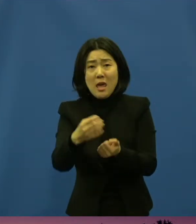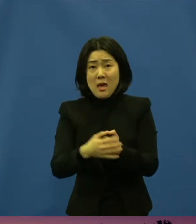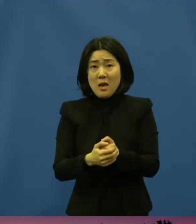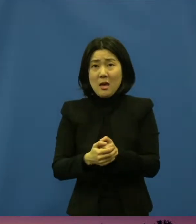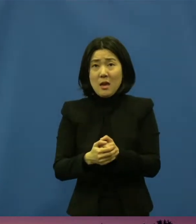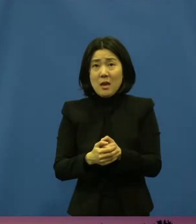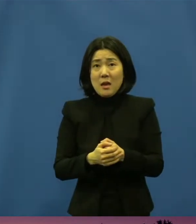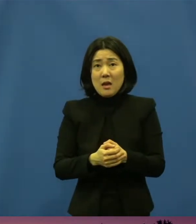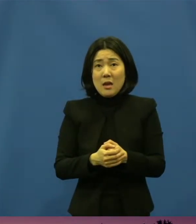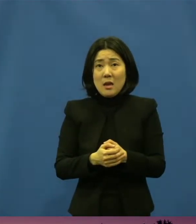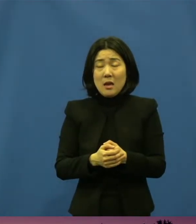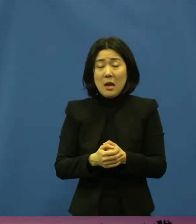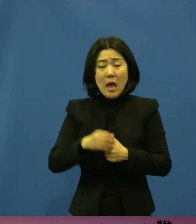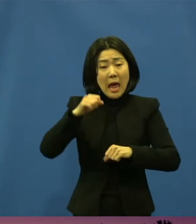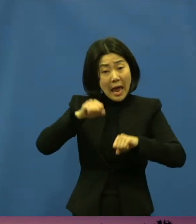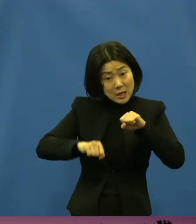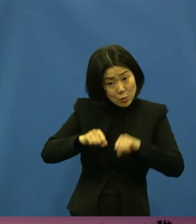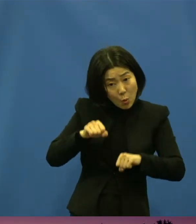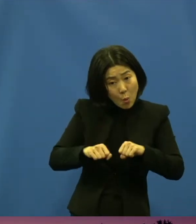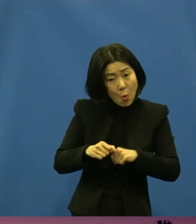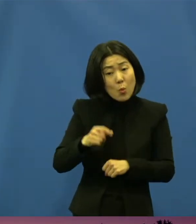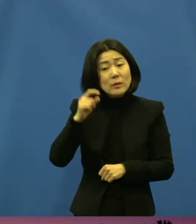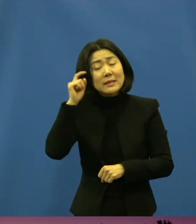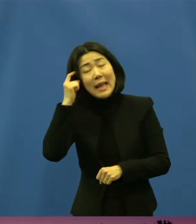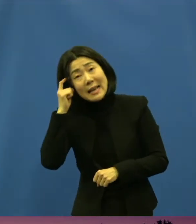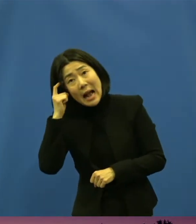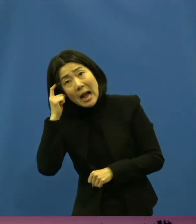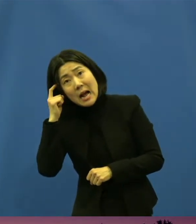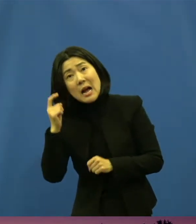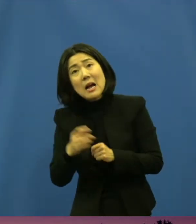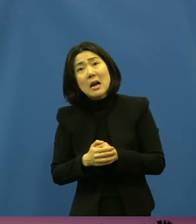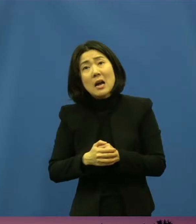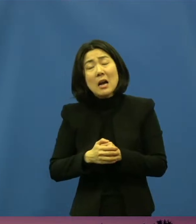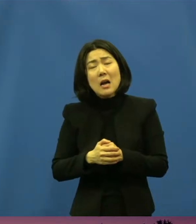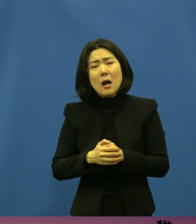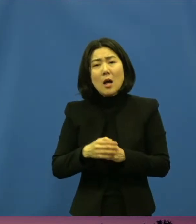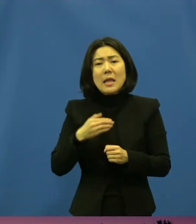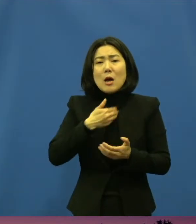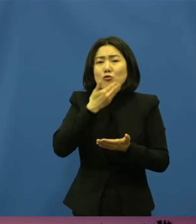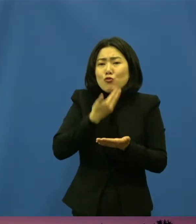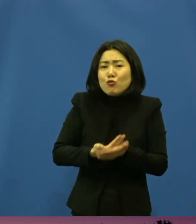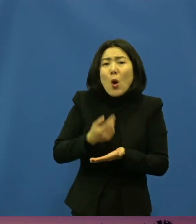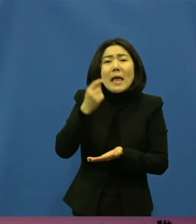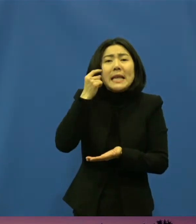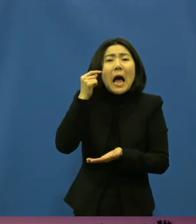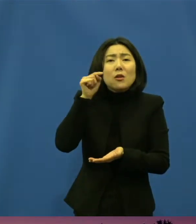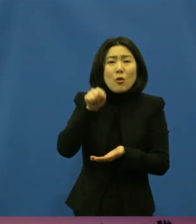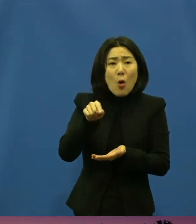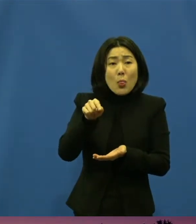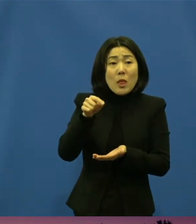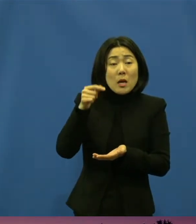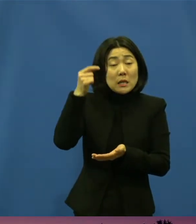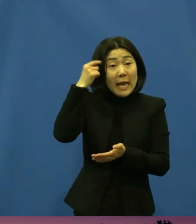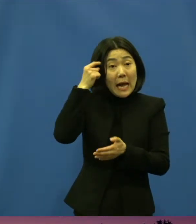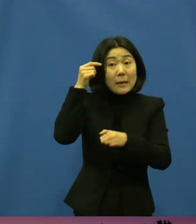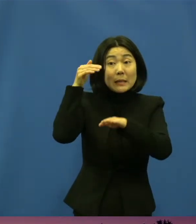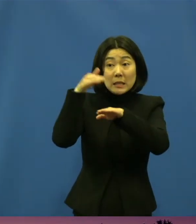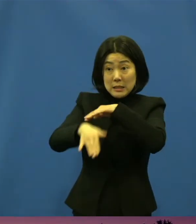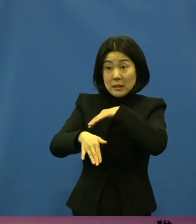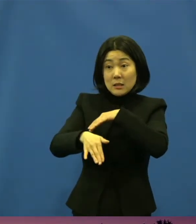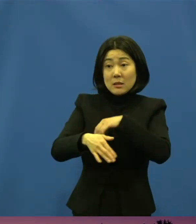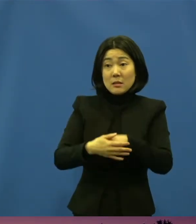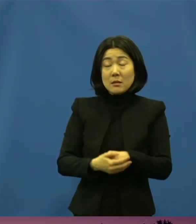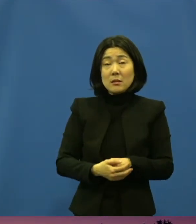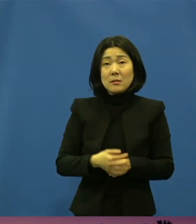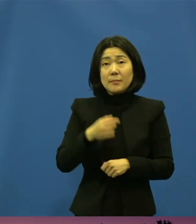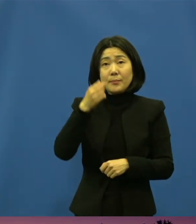그 다른 점이 행동일 수도 있고 생각일 수도 있고 가치관일 수도 있고 뭐 어쩌면